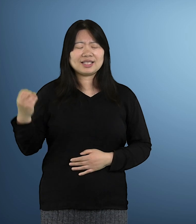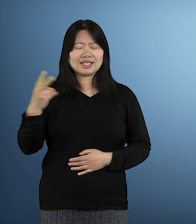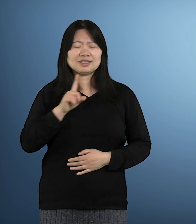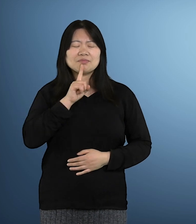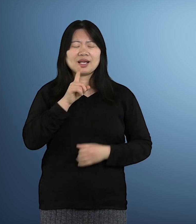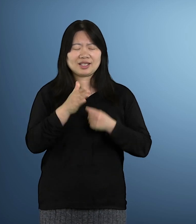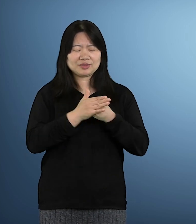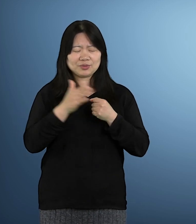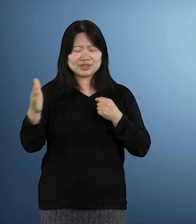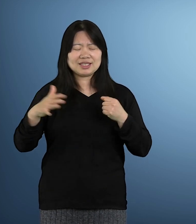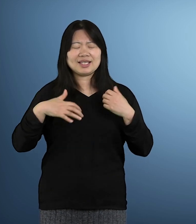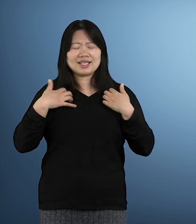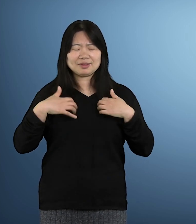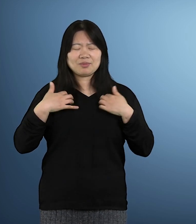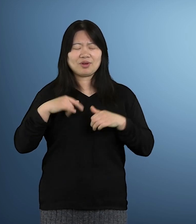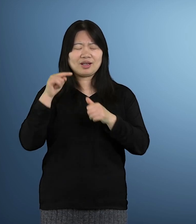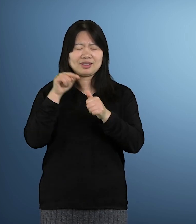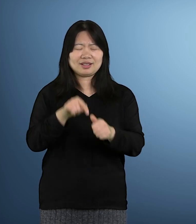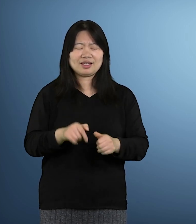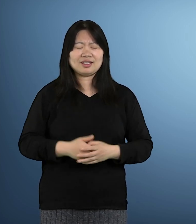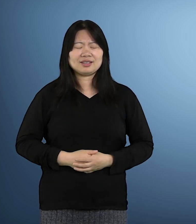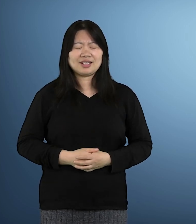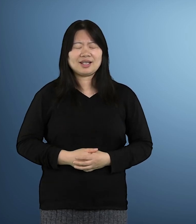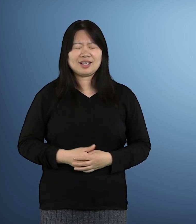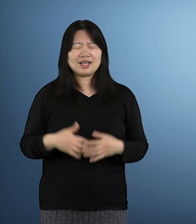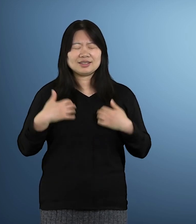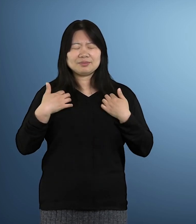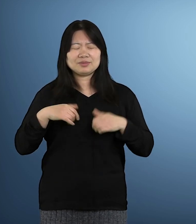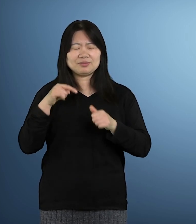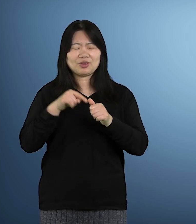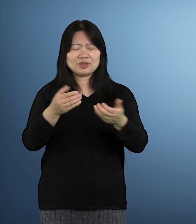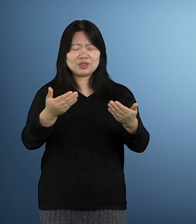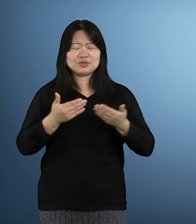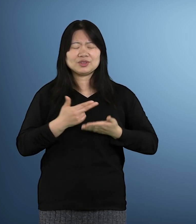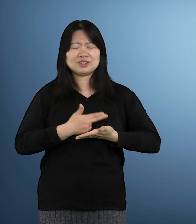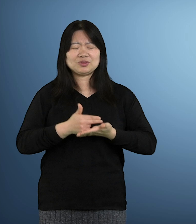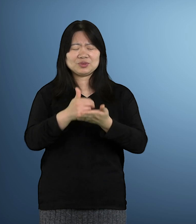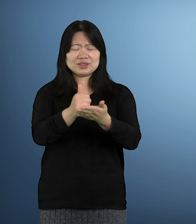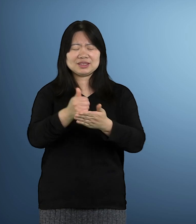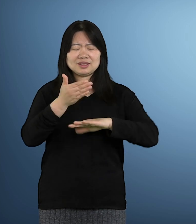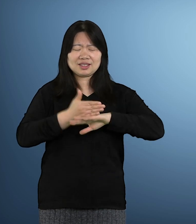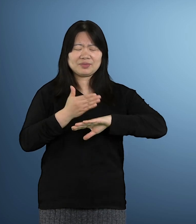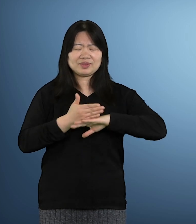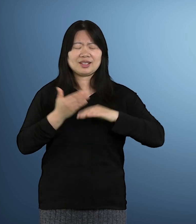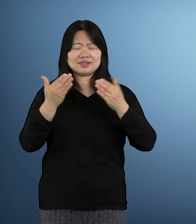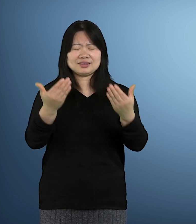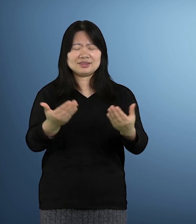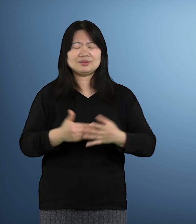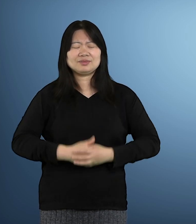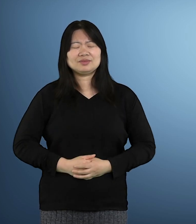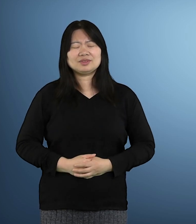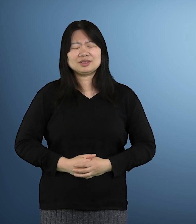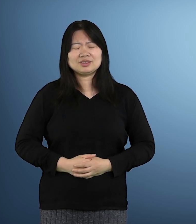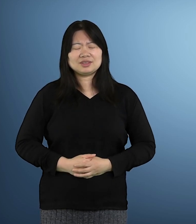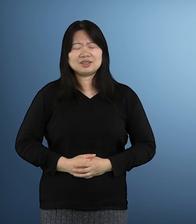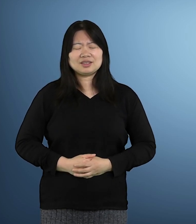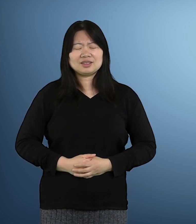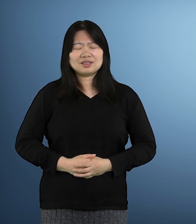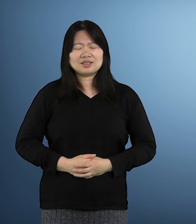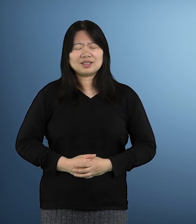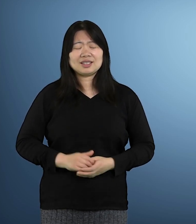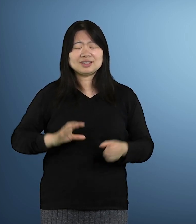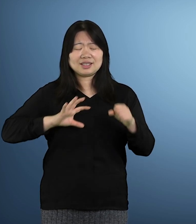다시 말하노니 기뻐하라. 기쁨을 명령해 주신 주님 감사합니다.